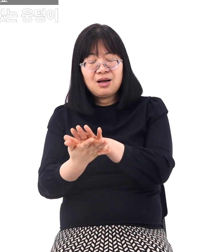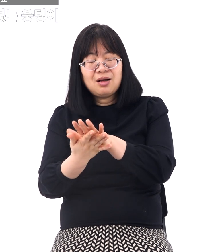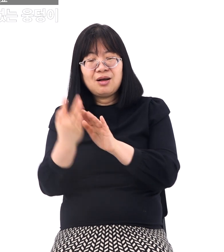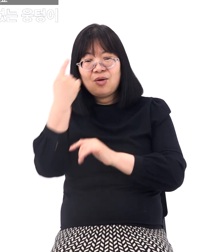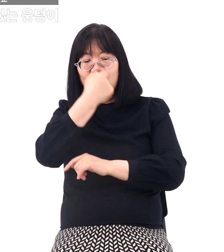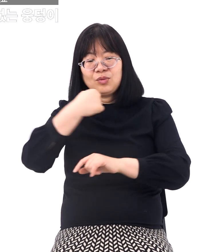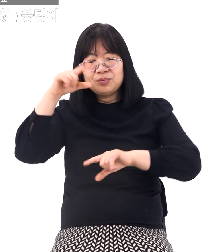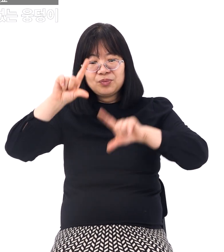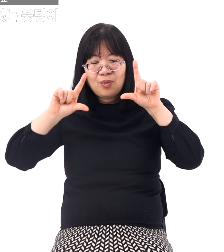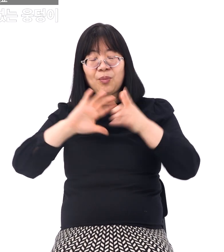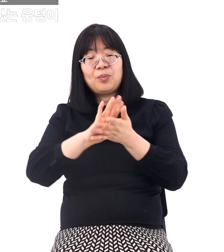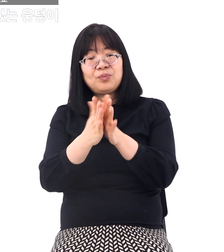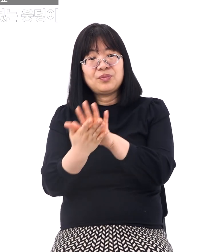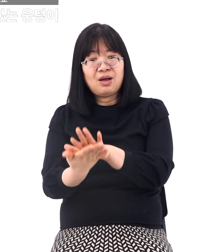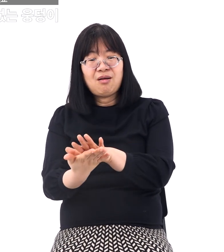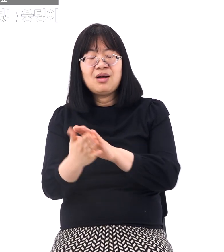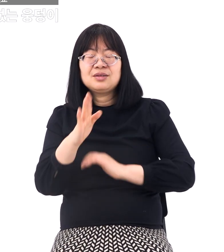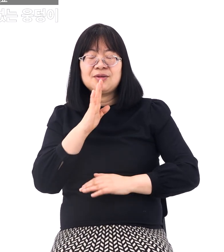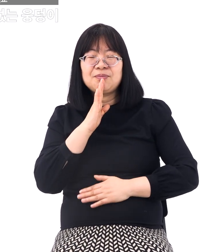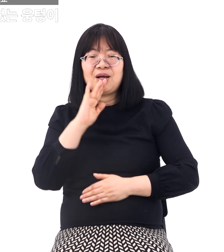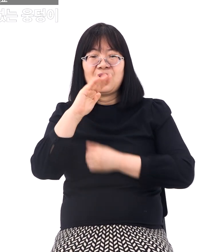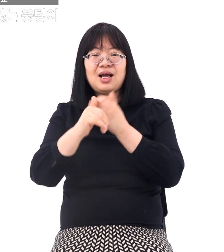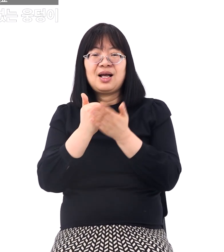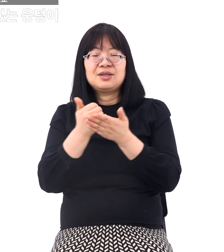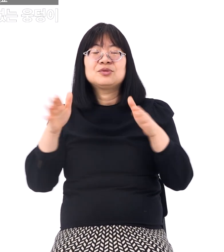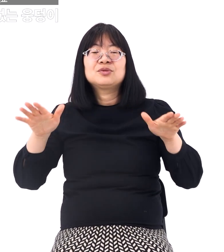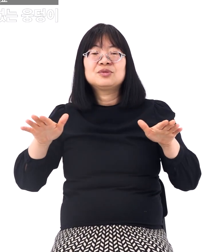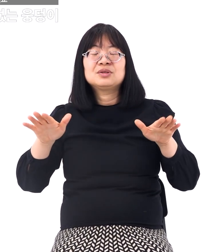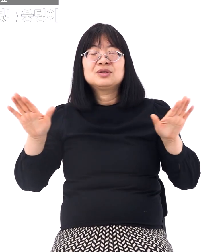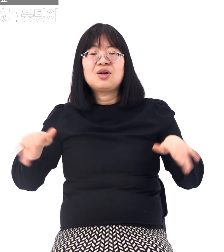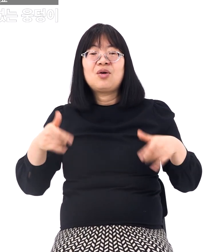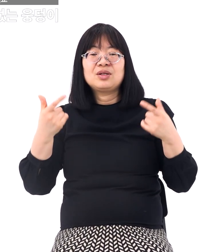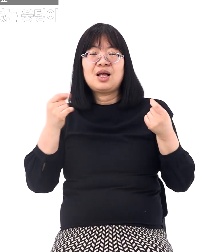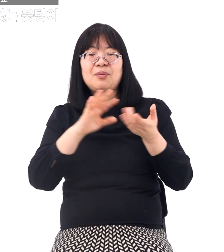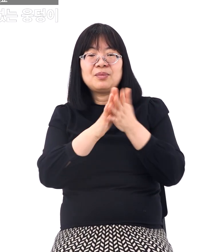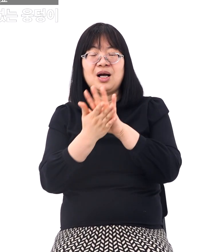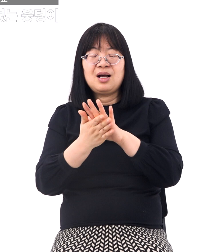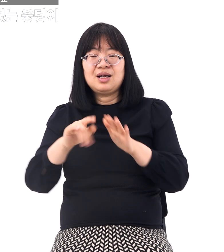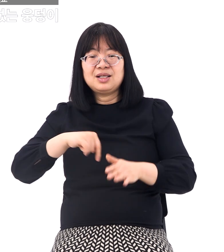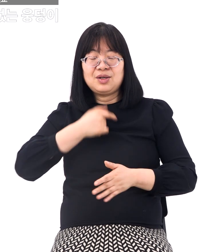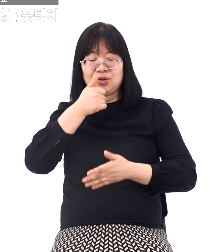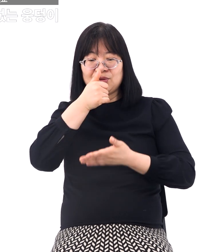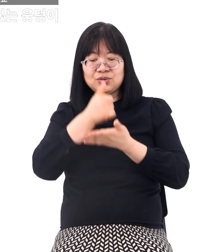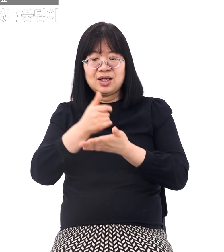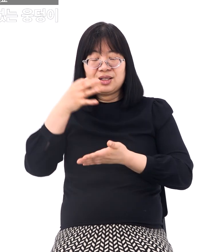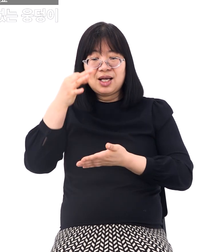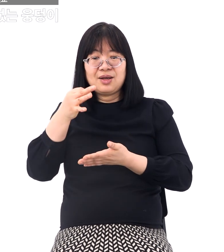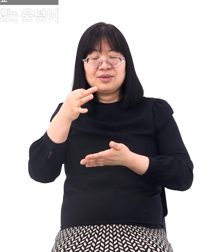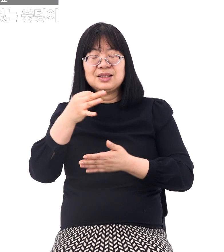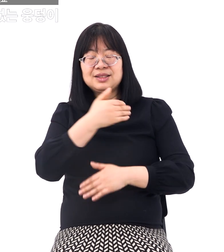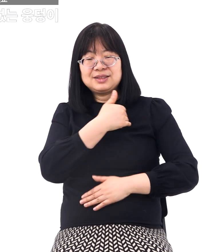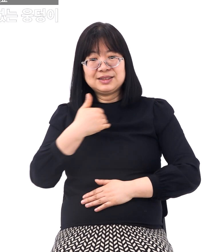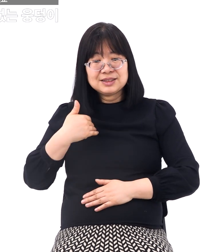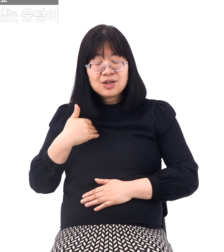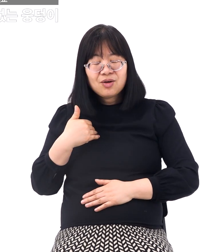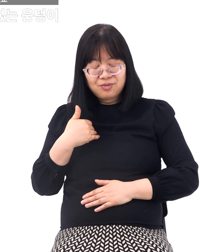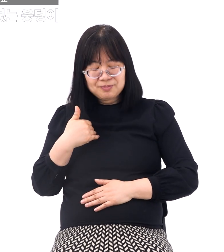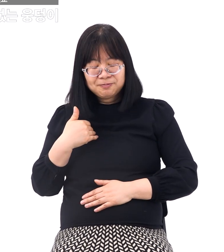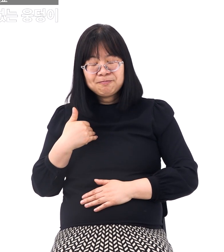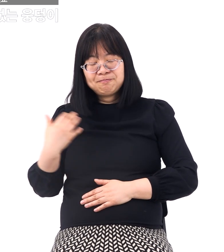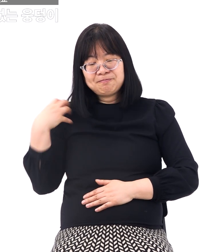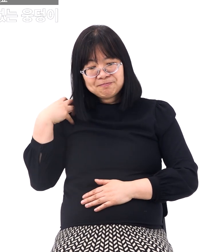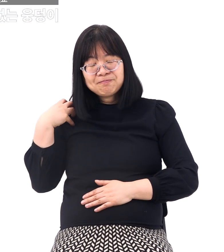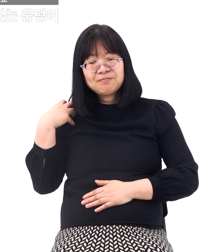표정이 달라지고 아주 천사가 돼서 자기 죗값을 기꺼이 달게 받으려고